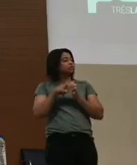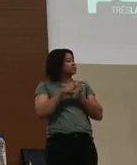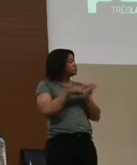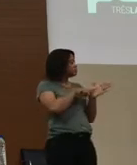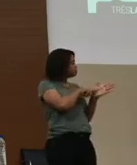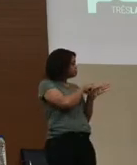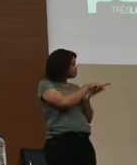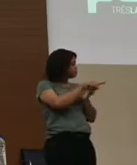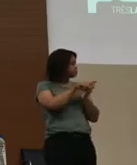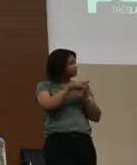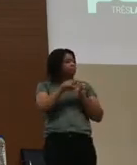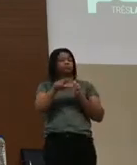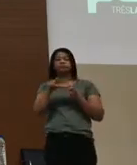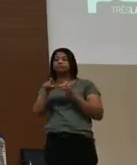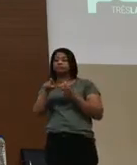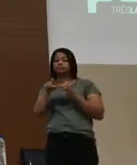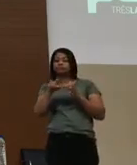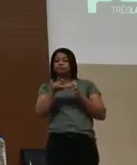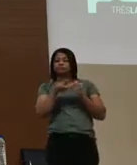pregar.